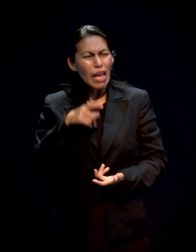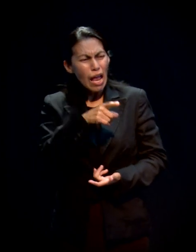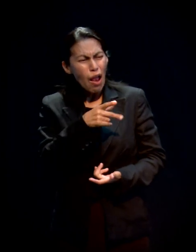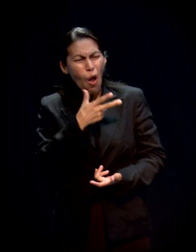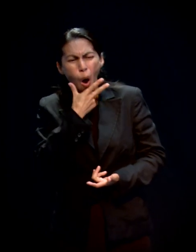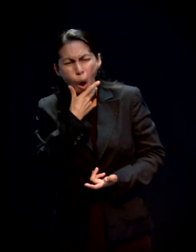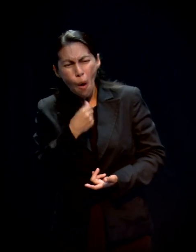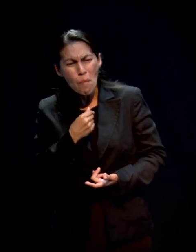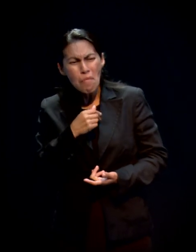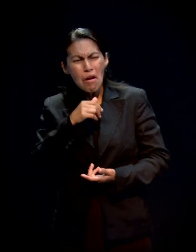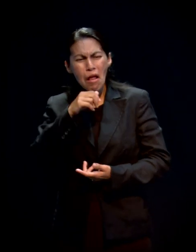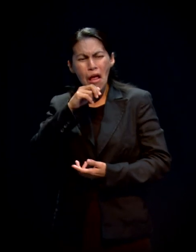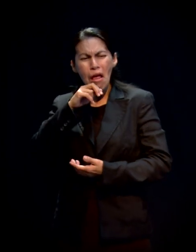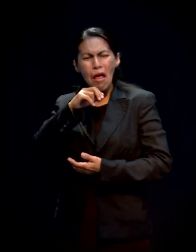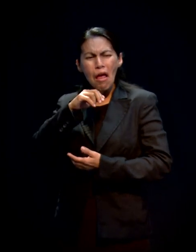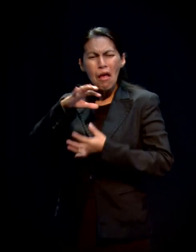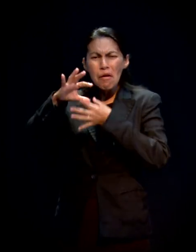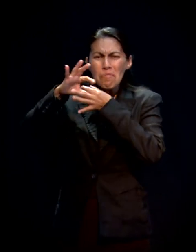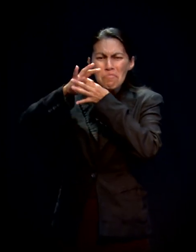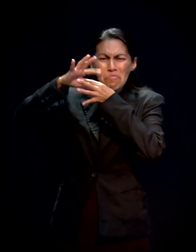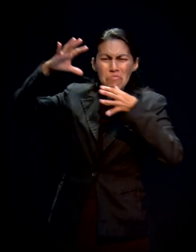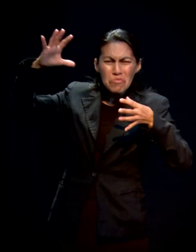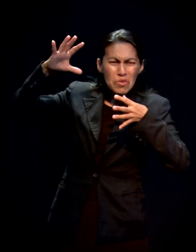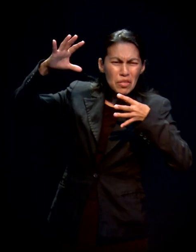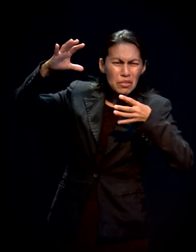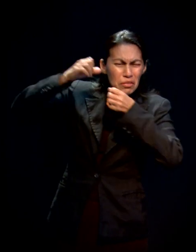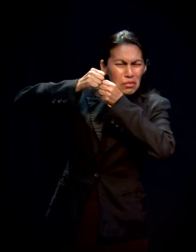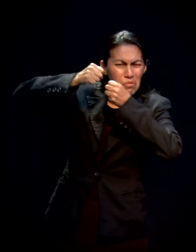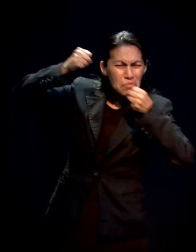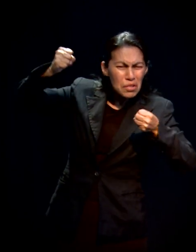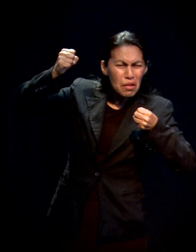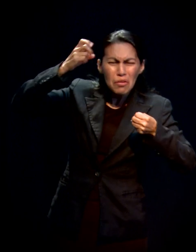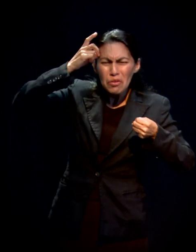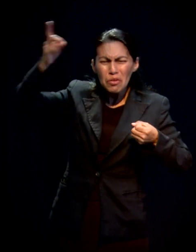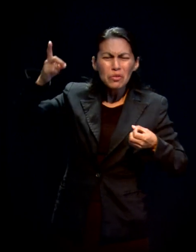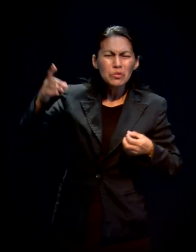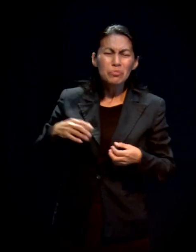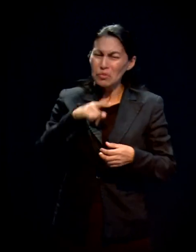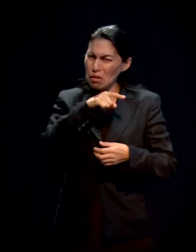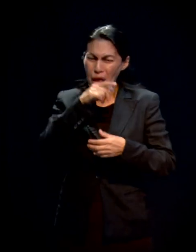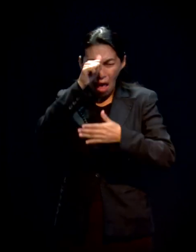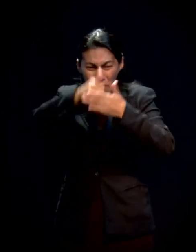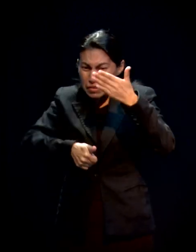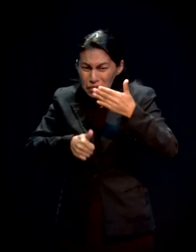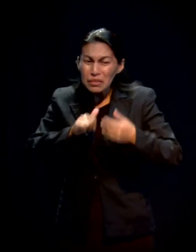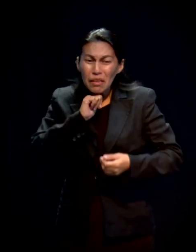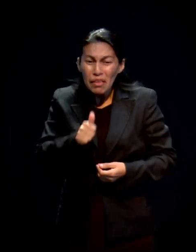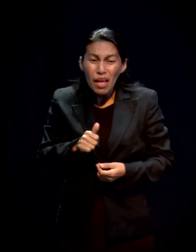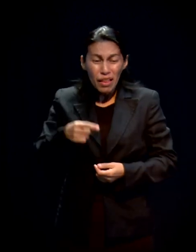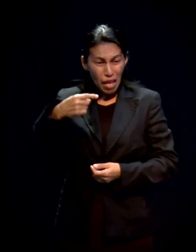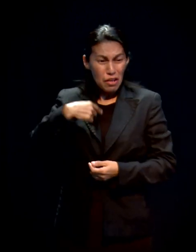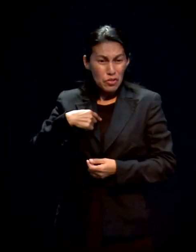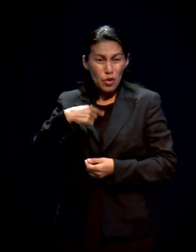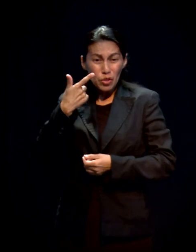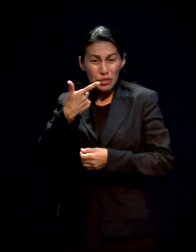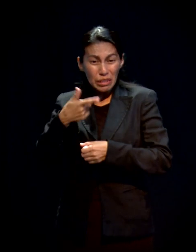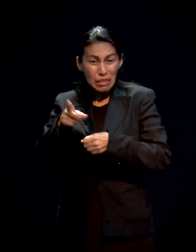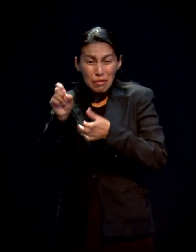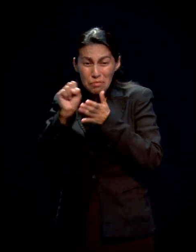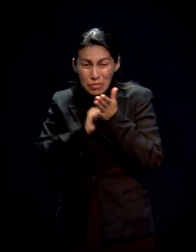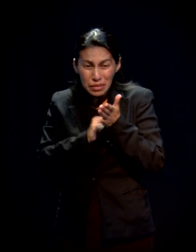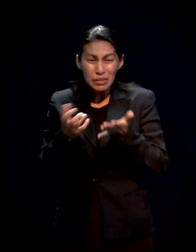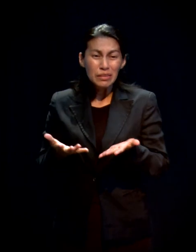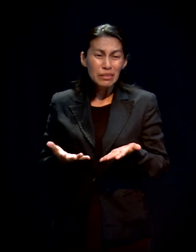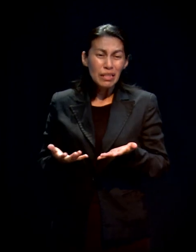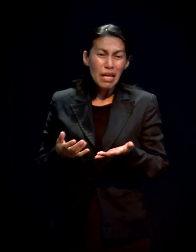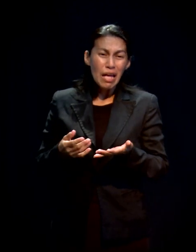iglesia que le estaba hablando un muchacho que a partir de sus siete años en adelante había asistiendo asistido a la iglesia por un